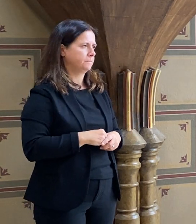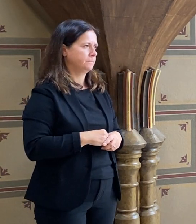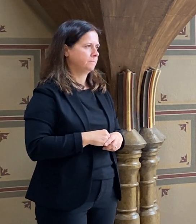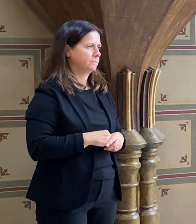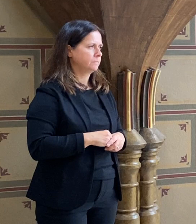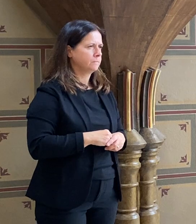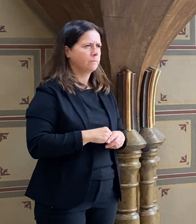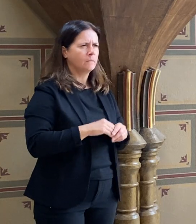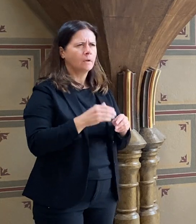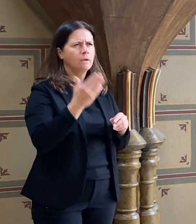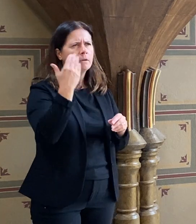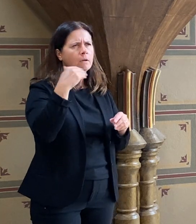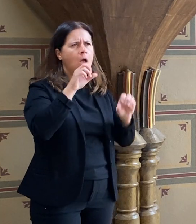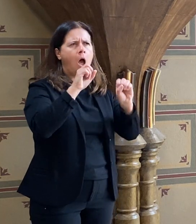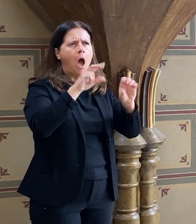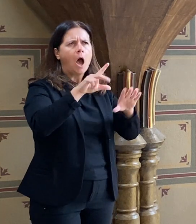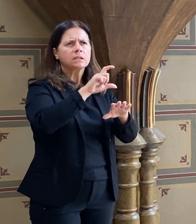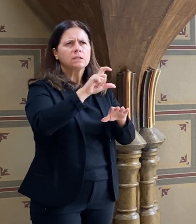Von